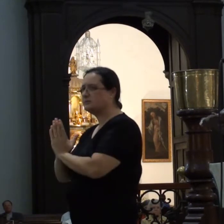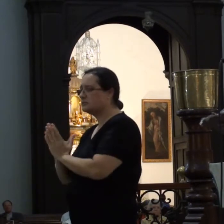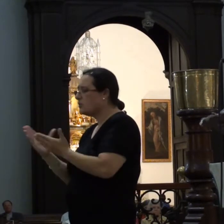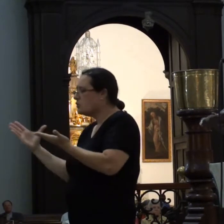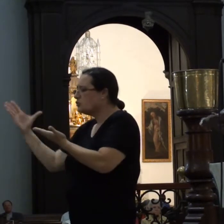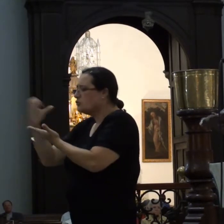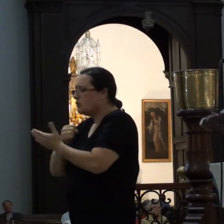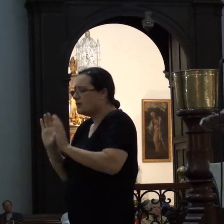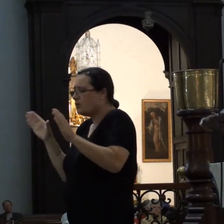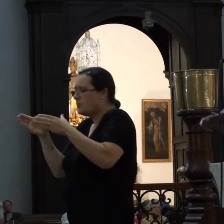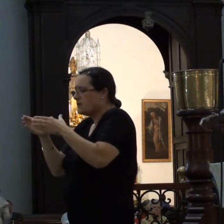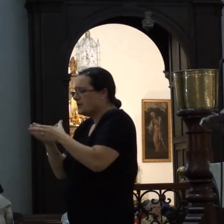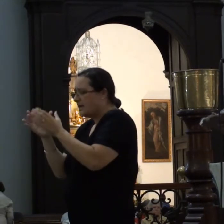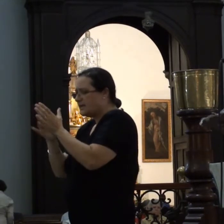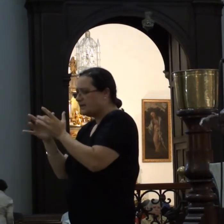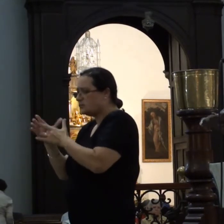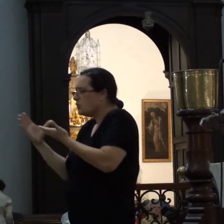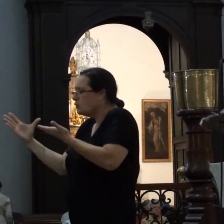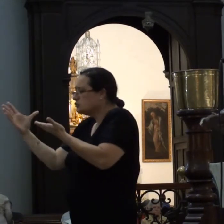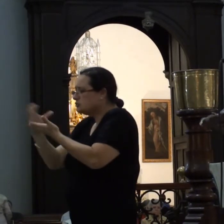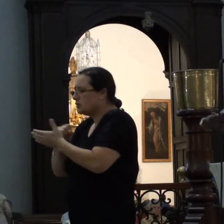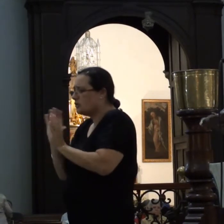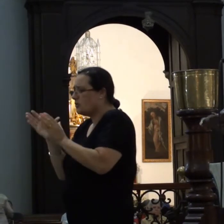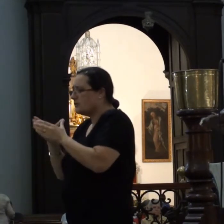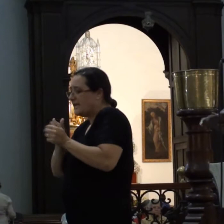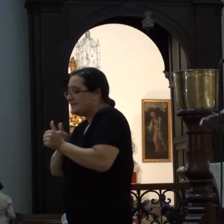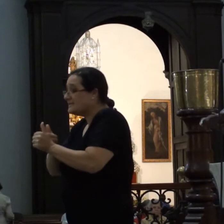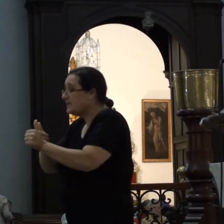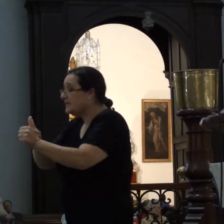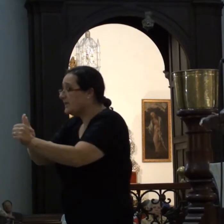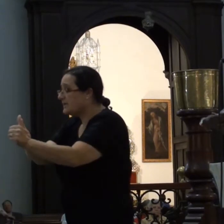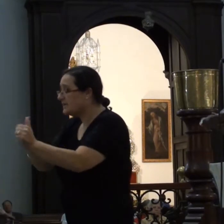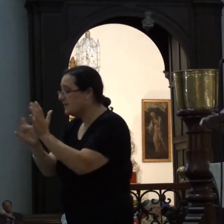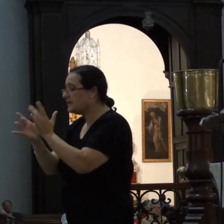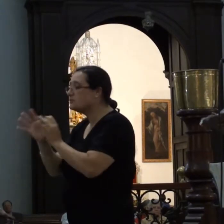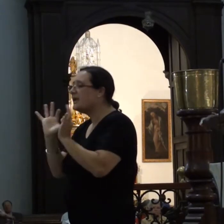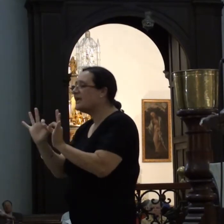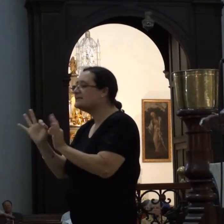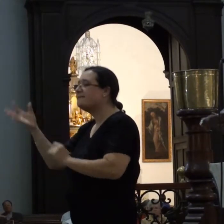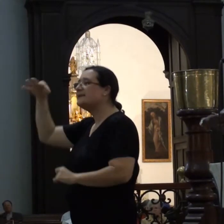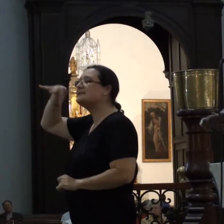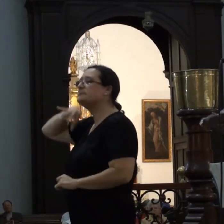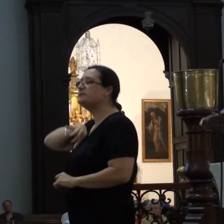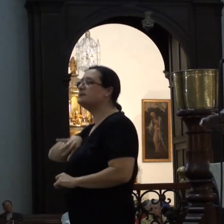de Jesús la comunidad de los que siguen a Jesús es una comunidad espiritual